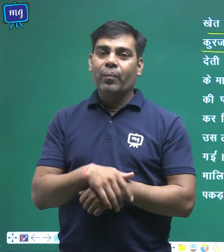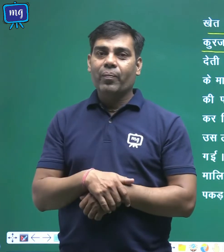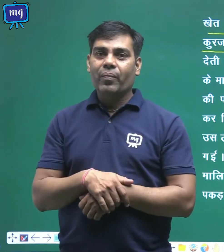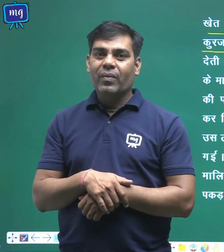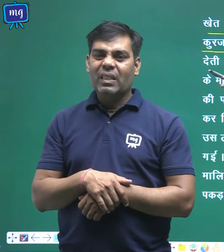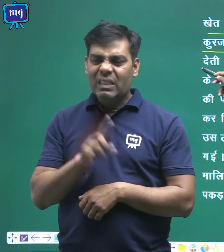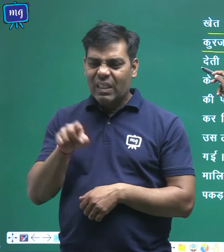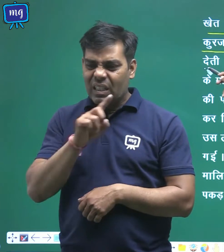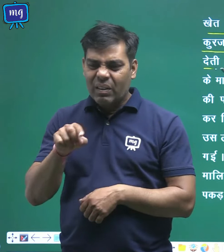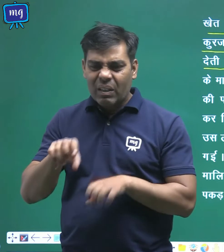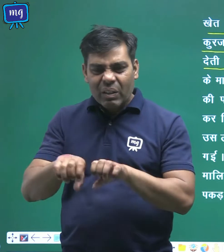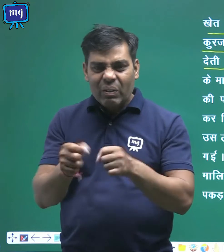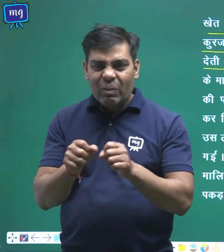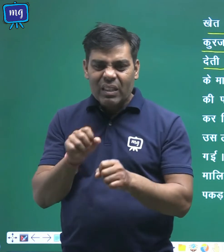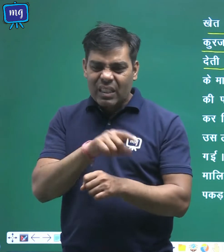बिगाड़ देती है,